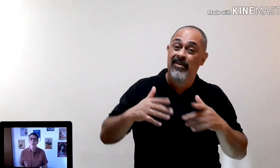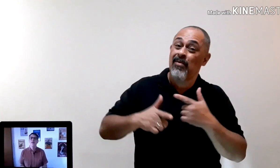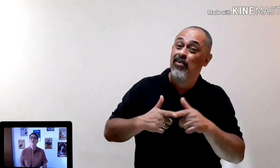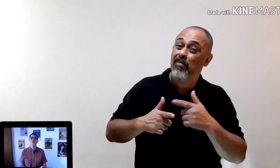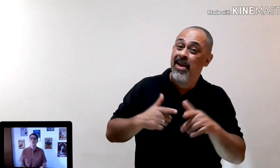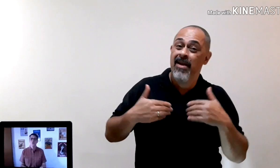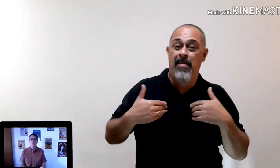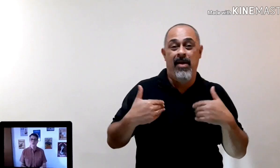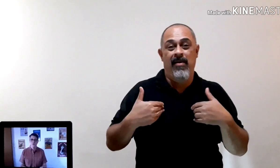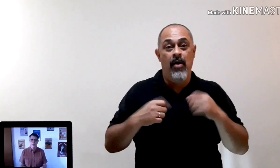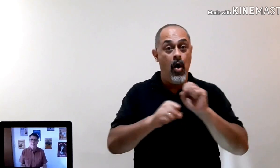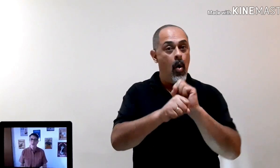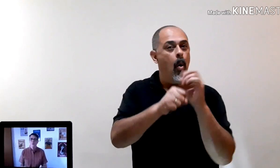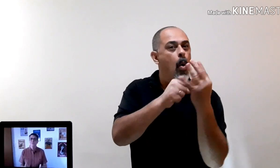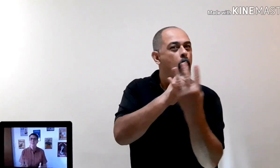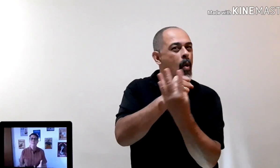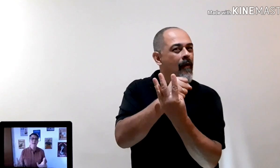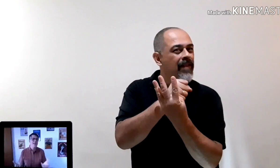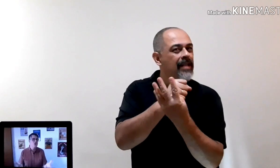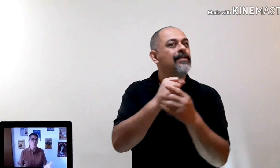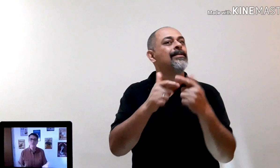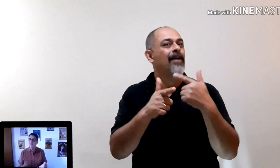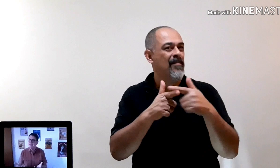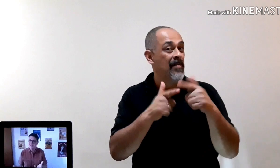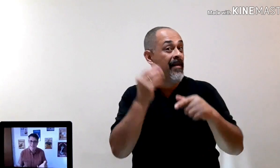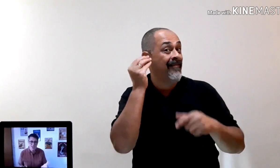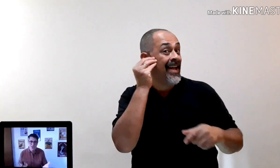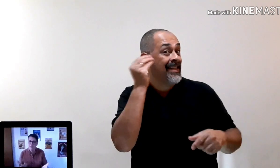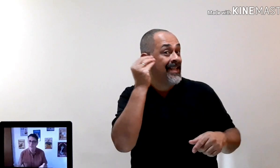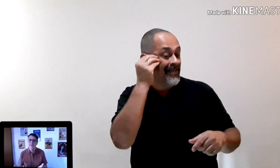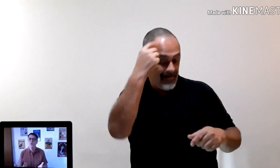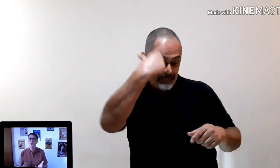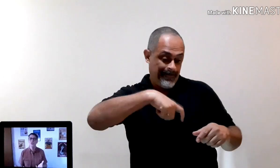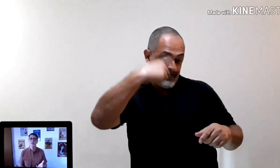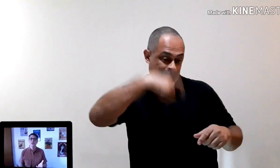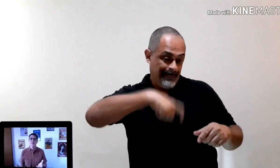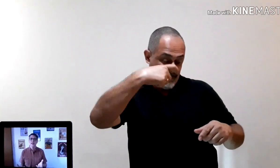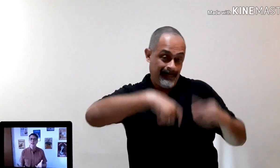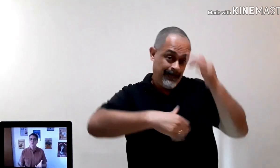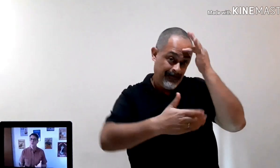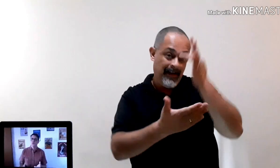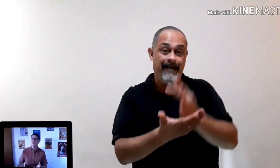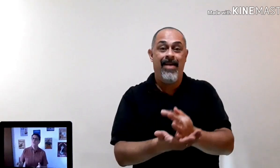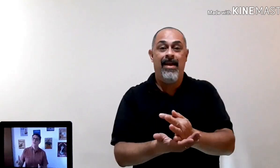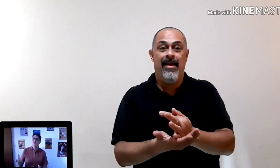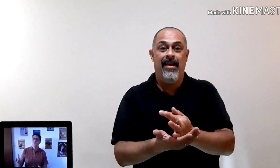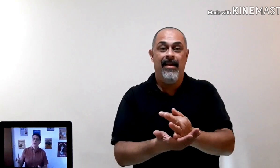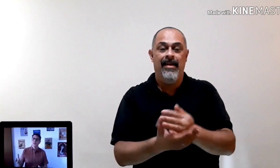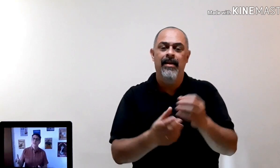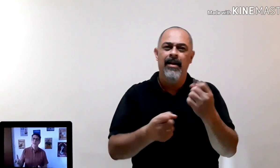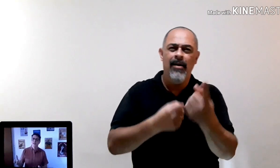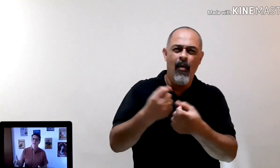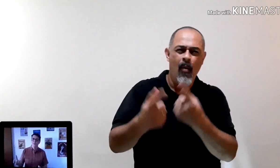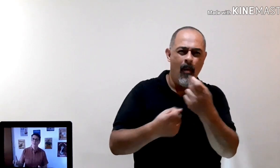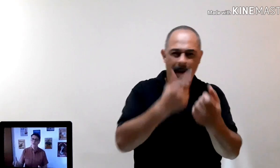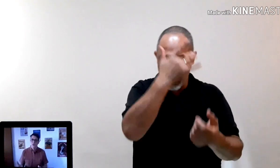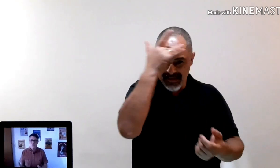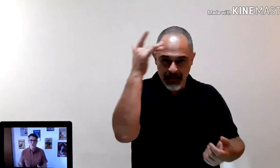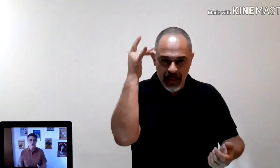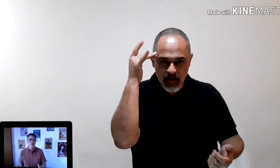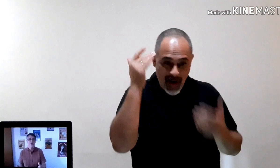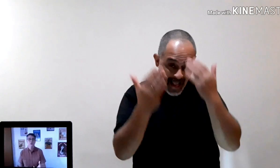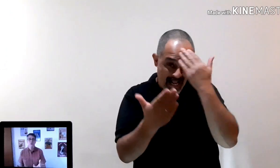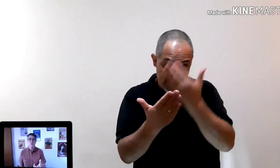soberbo, o homem é orgulhoso. Um tripé de confiança que a gente vê hoje né? As pessoas confiando